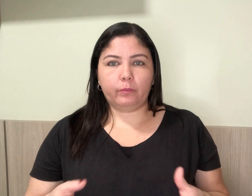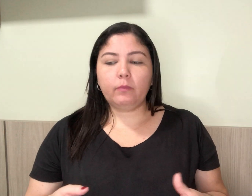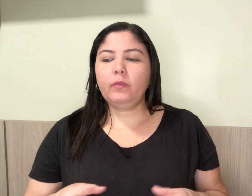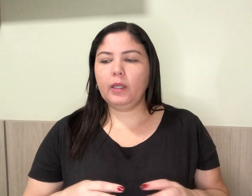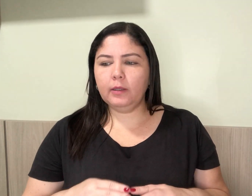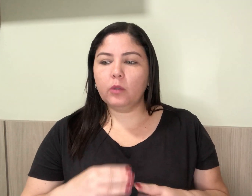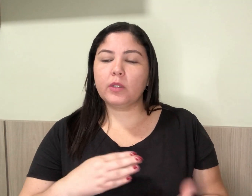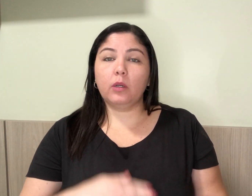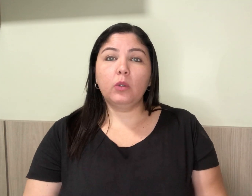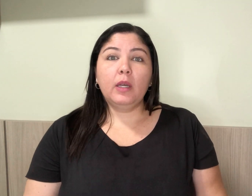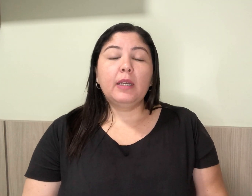Então são